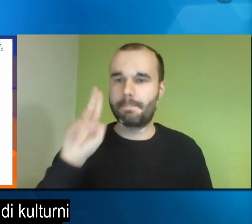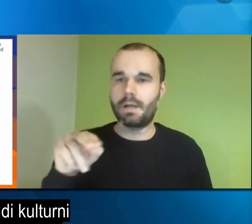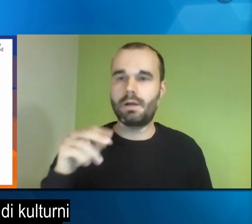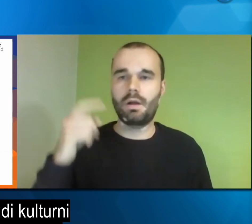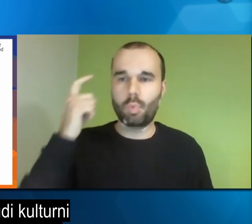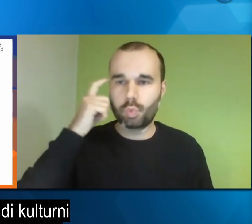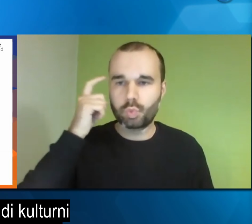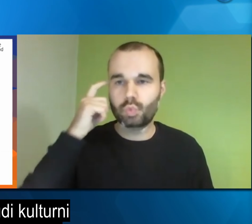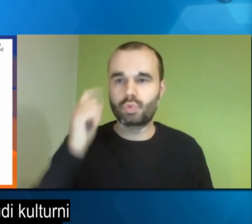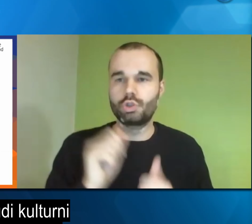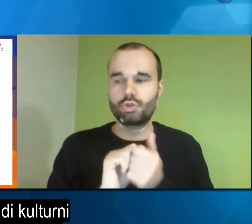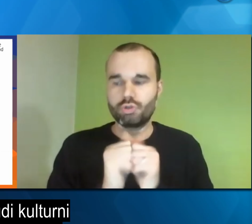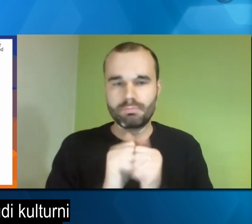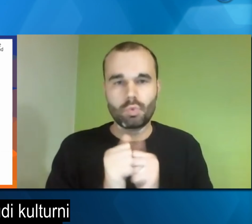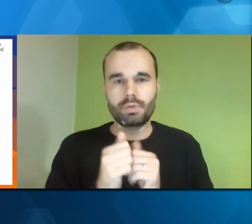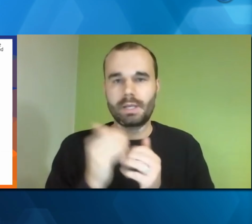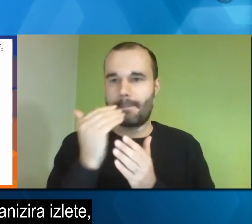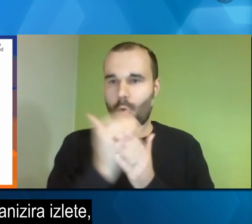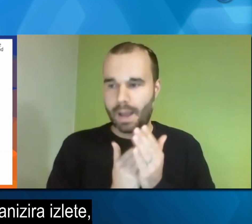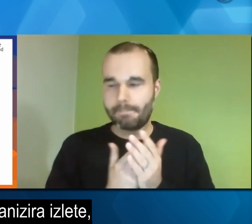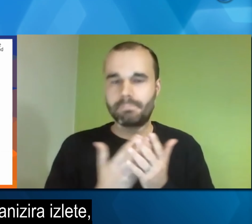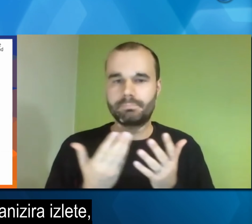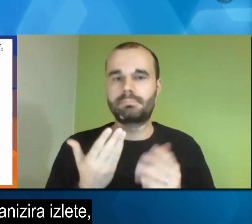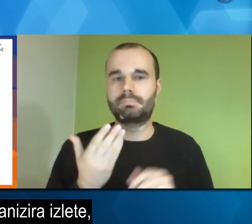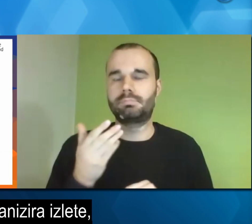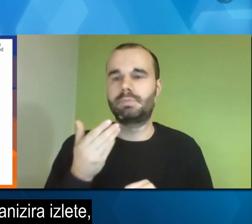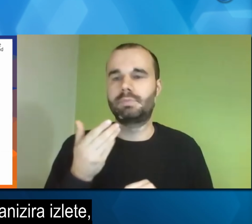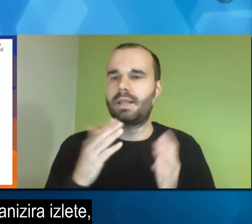HFS ima tudi kulturni in športni program.